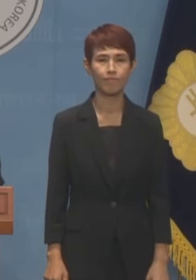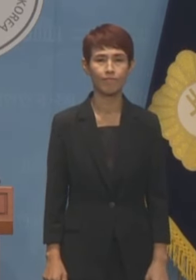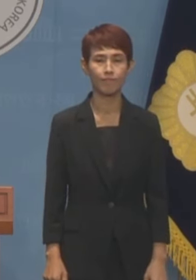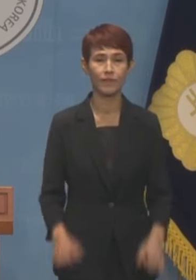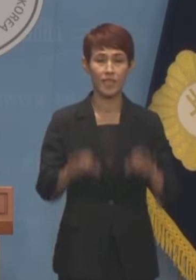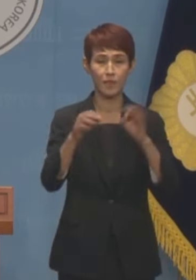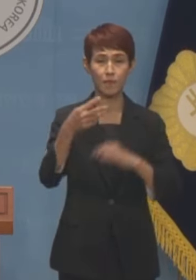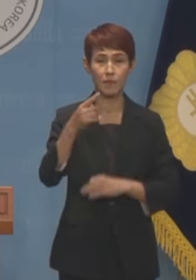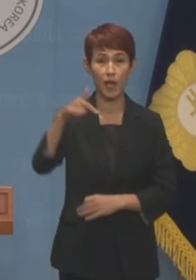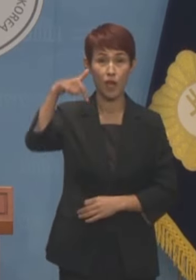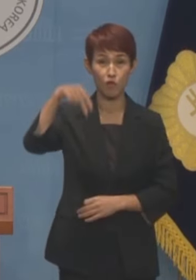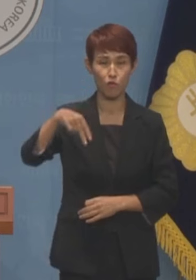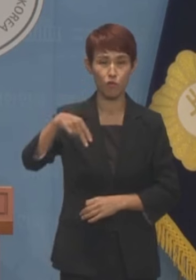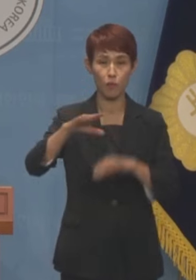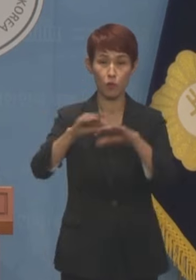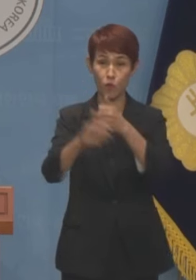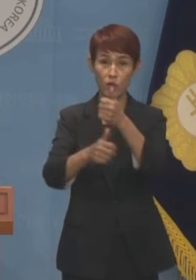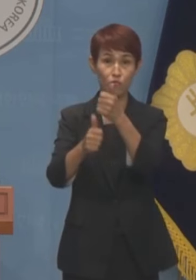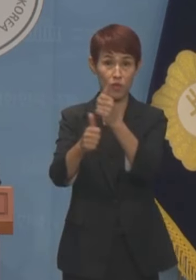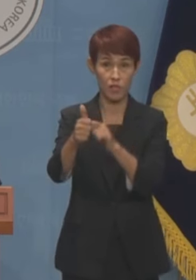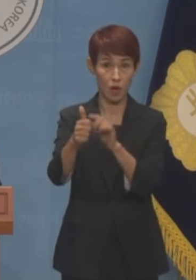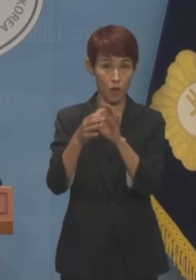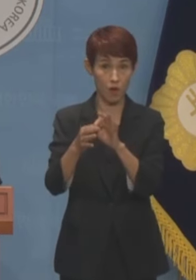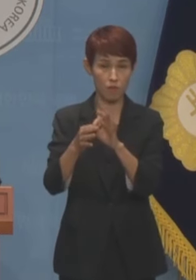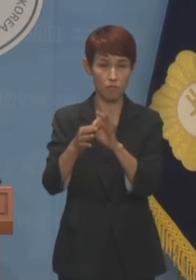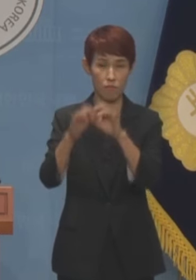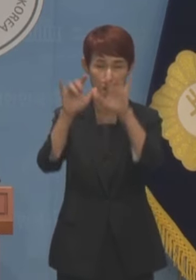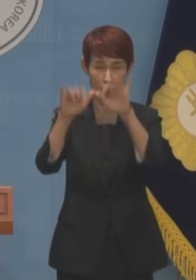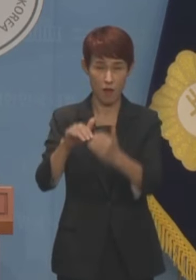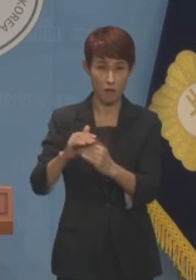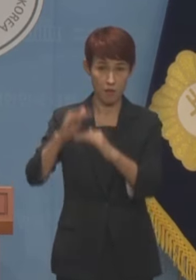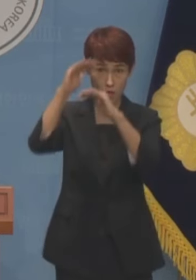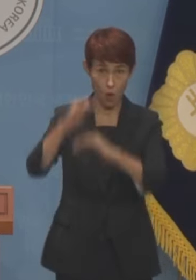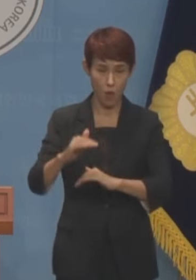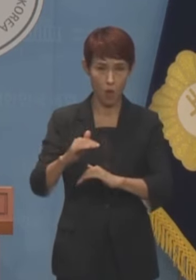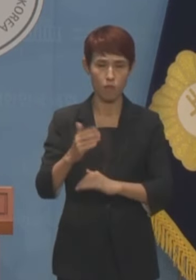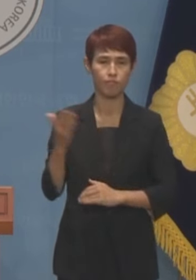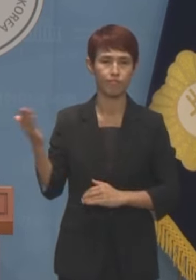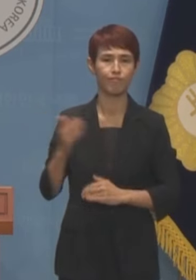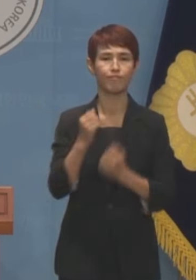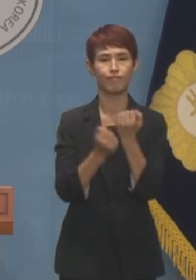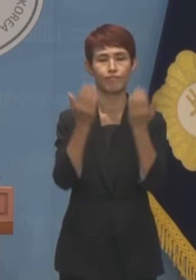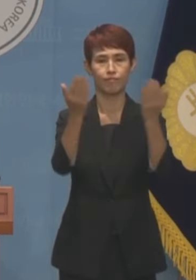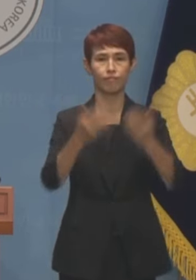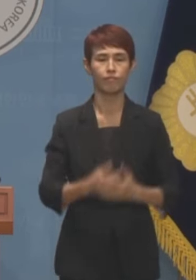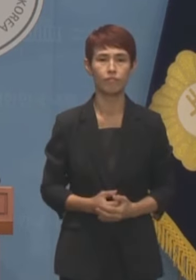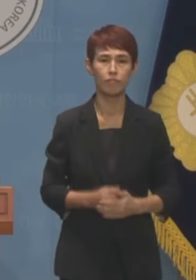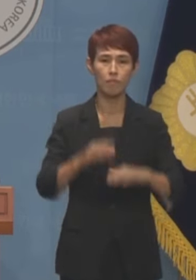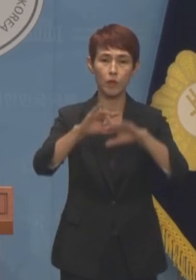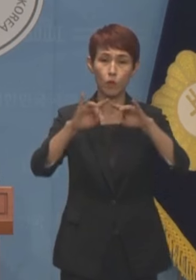김태규 방통이 부위원장 입장문에 대한 최민이 과방 위원장 기자회견 있니다